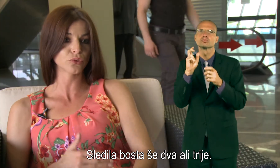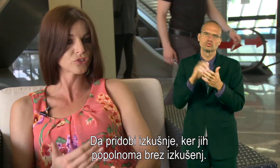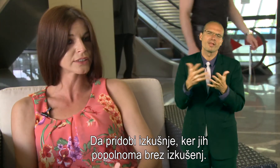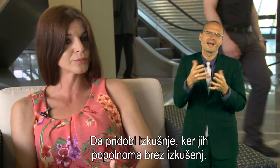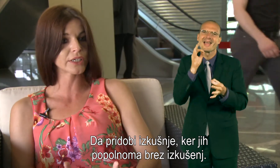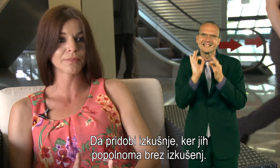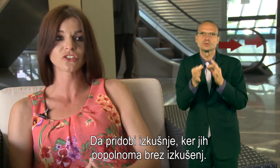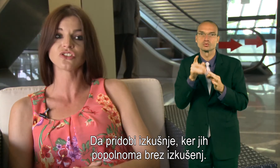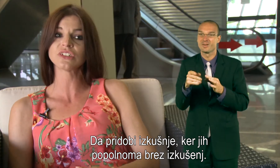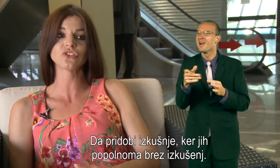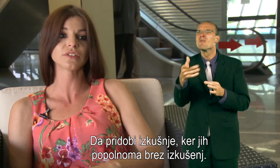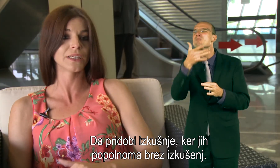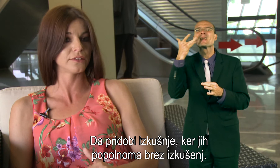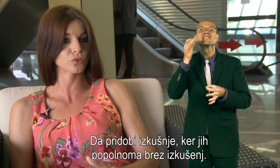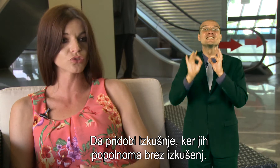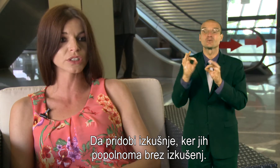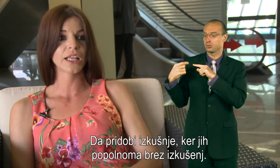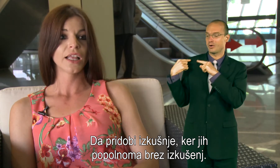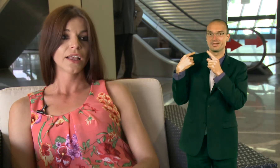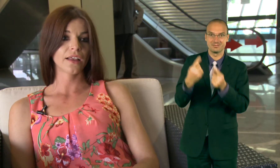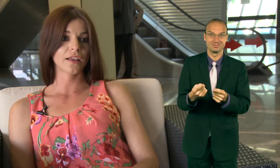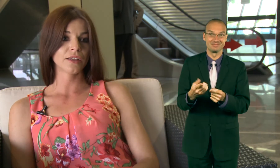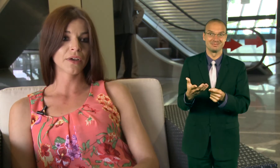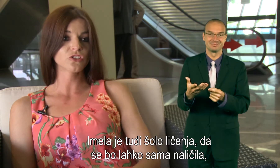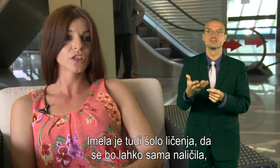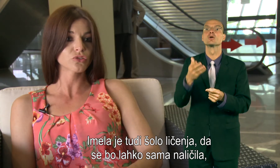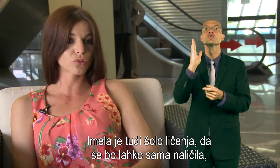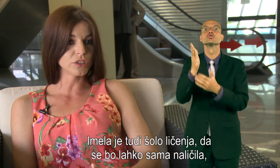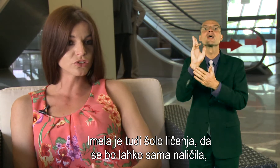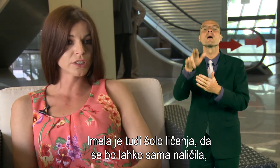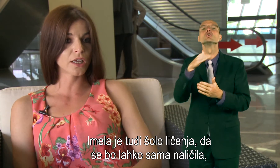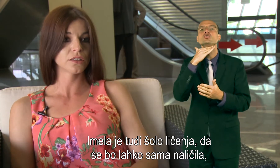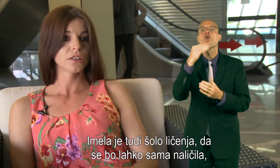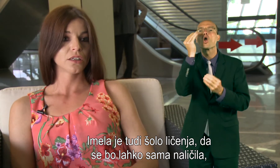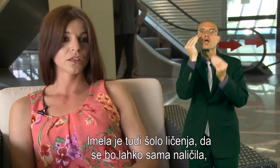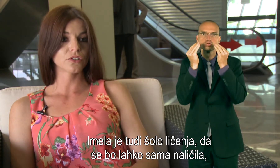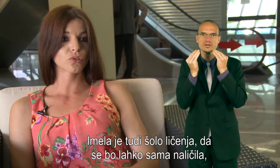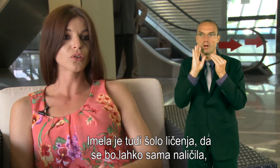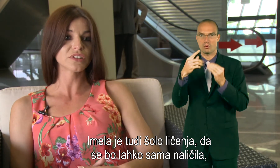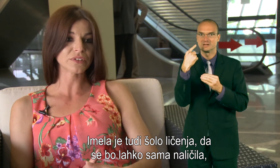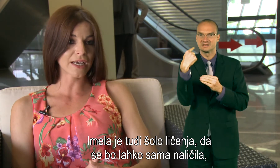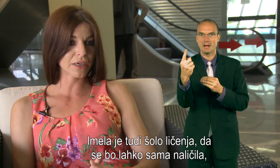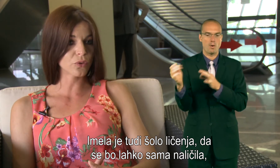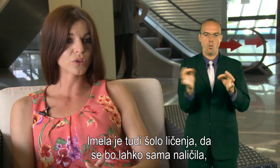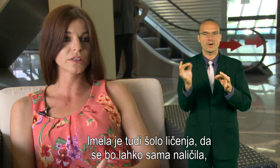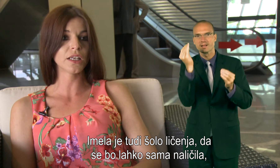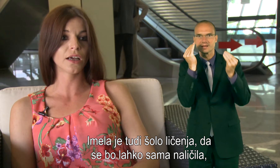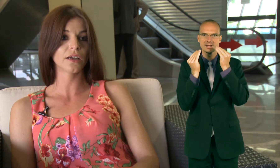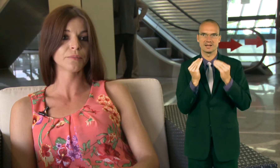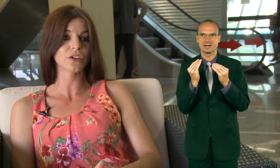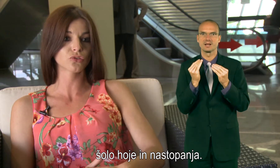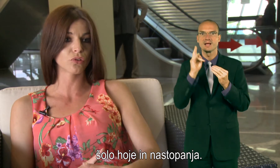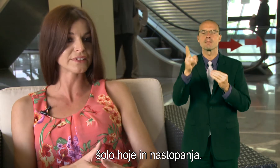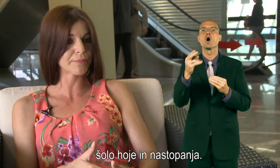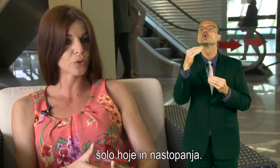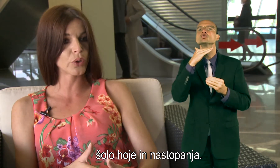dobi izkušnje na tem, ker je Maša čist brez izkušenj. Ima že šolo ličenja, šolo, kako se bo sama lahko uredila,